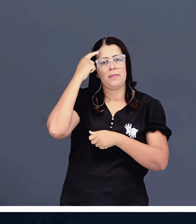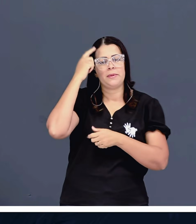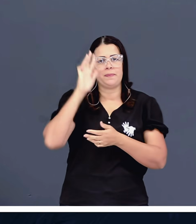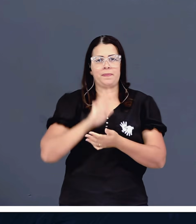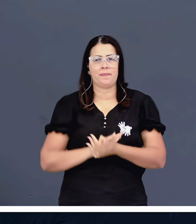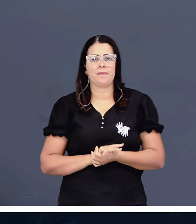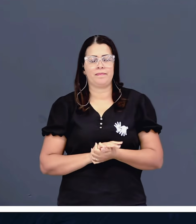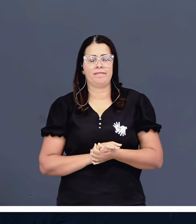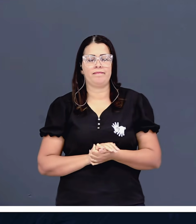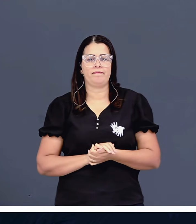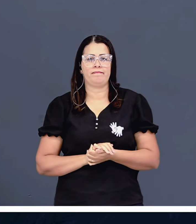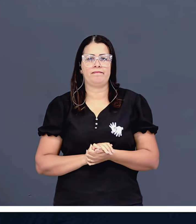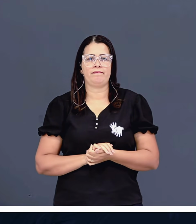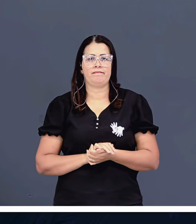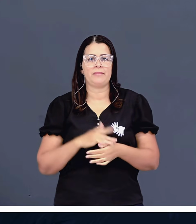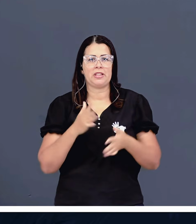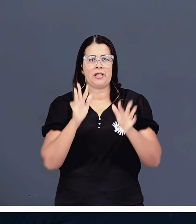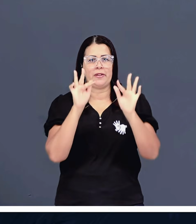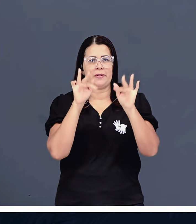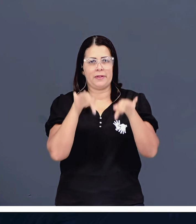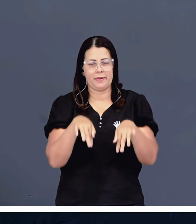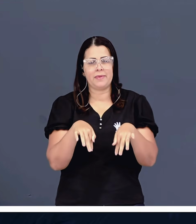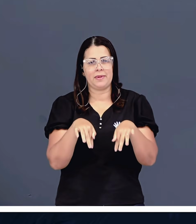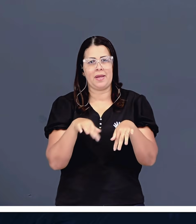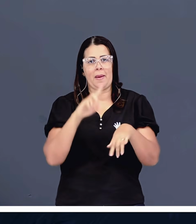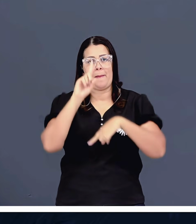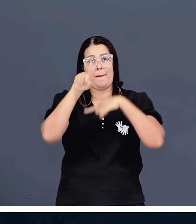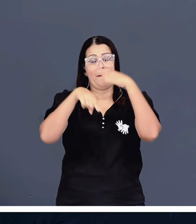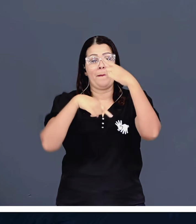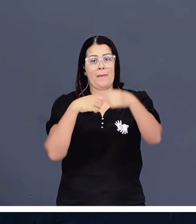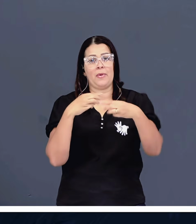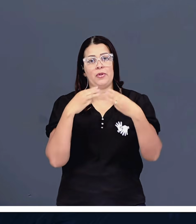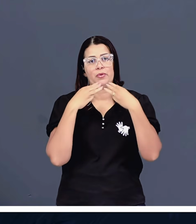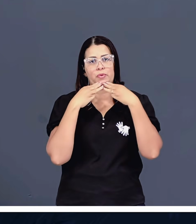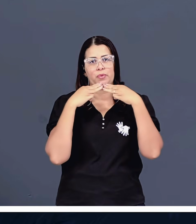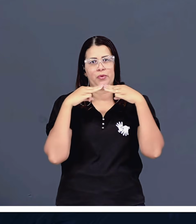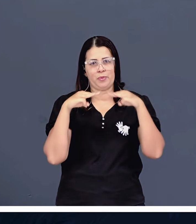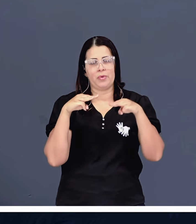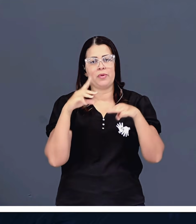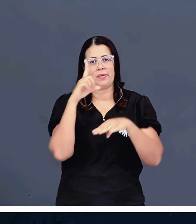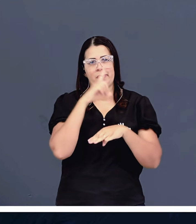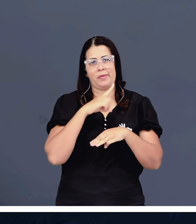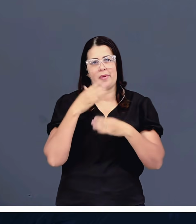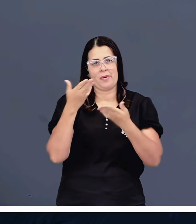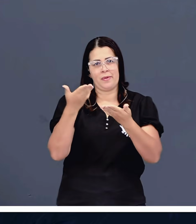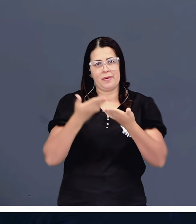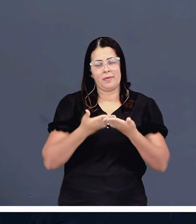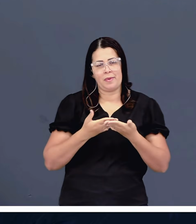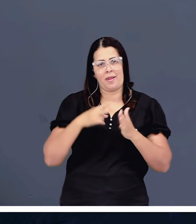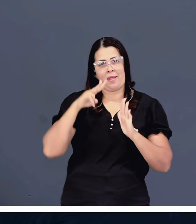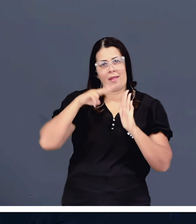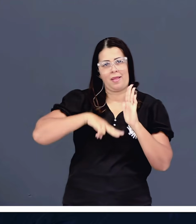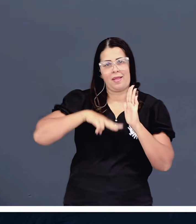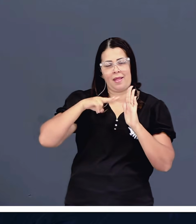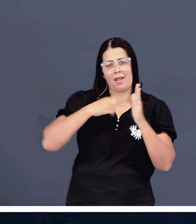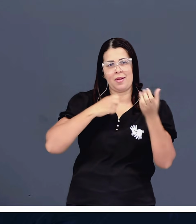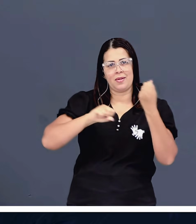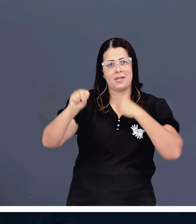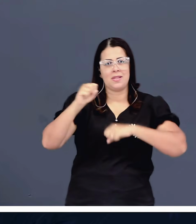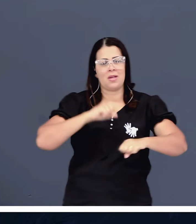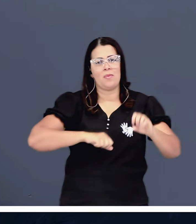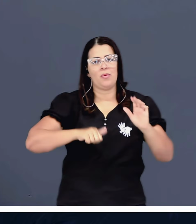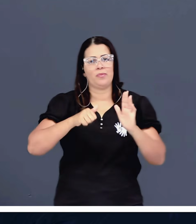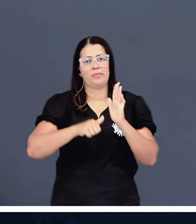Dada essa introdução, já que a gente vai terminar a mensagem no próximo domingo, eu quero convidar você para a gente ler o Salmo primeiro, para a gente